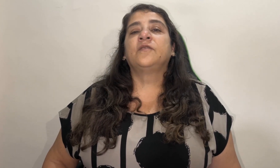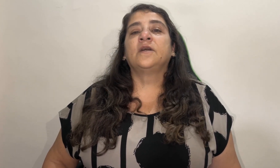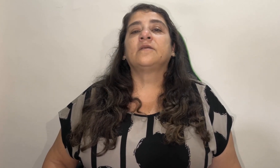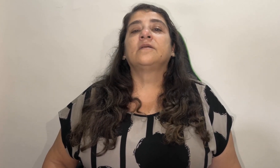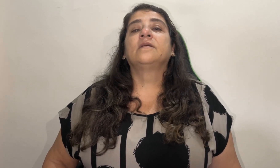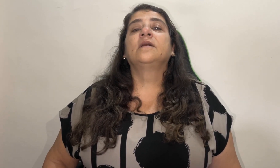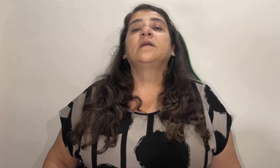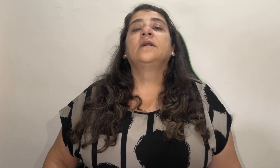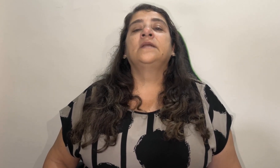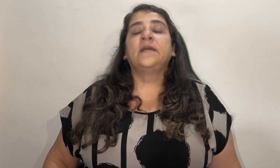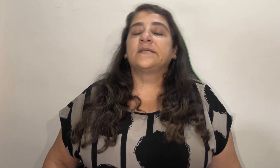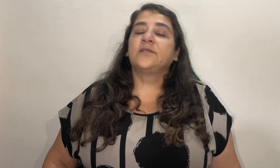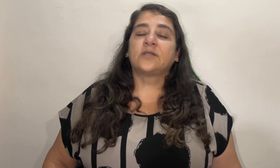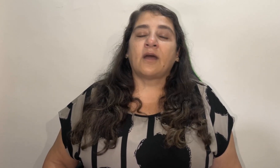ver nesse estado,